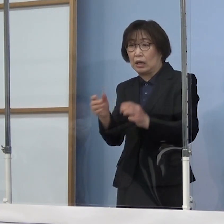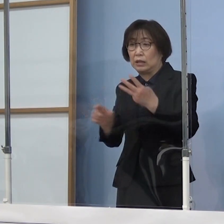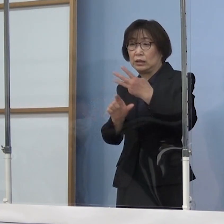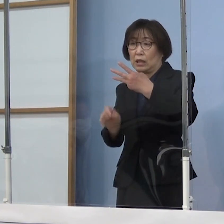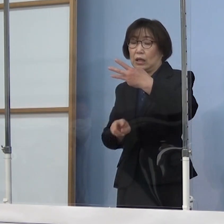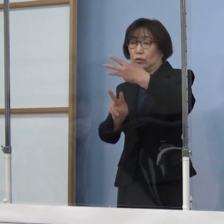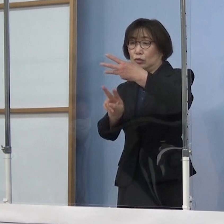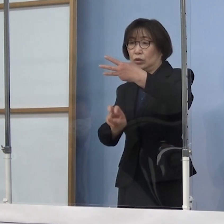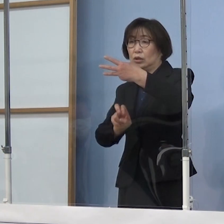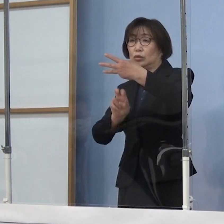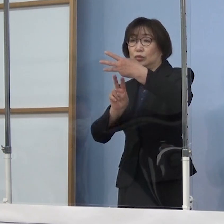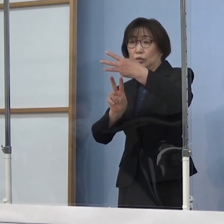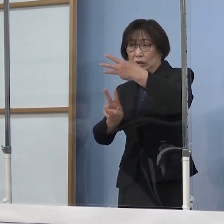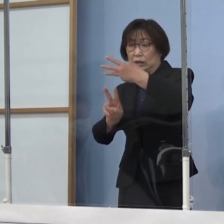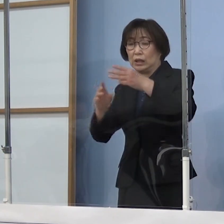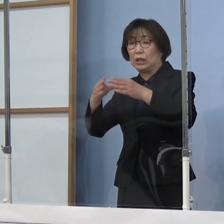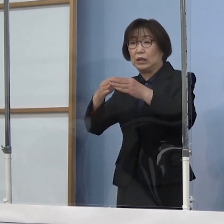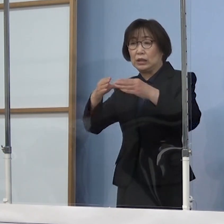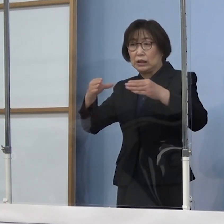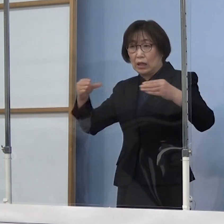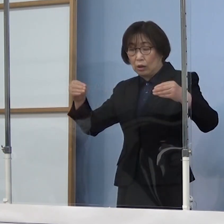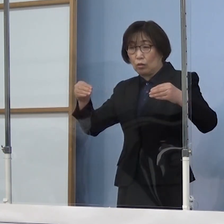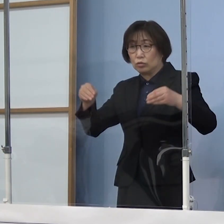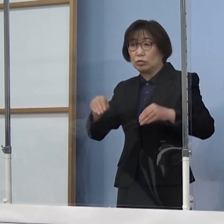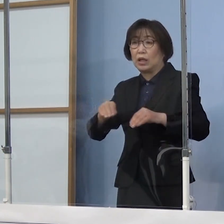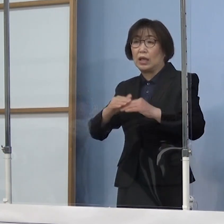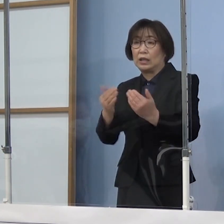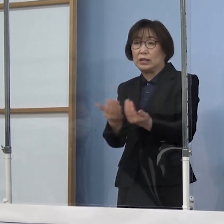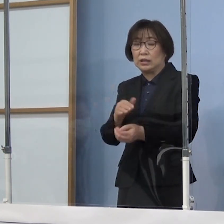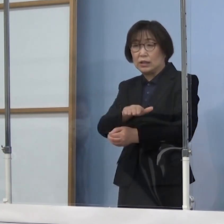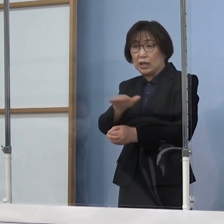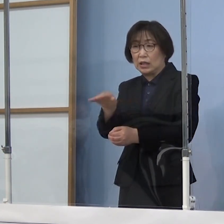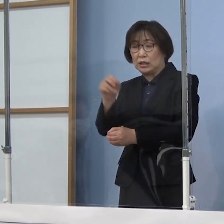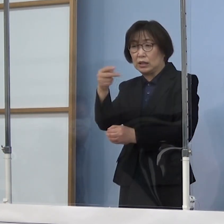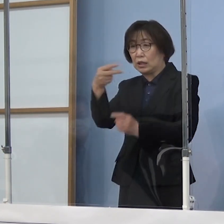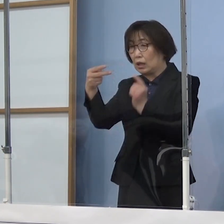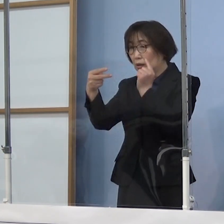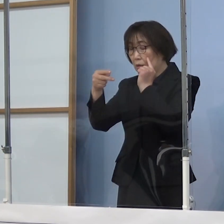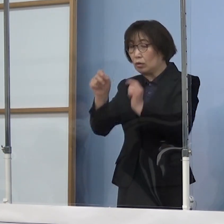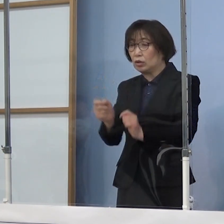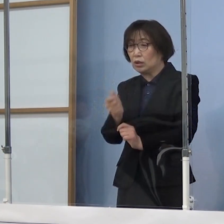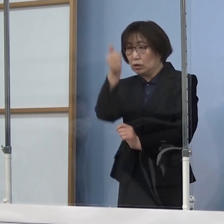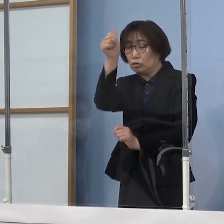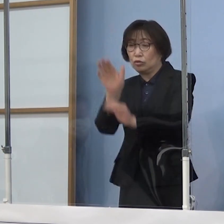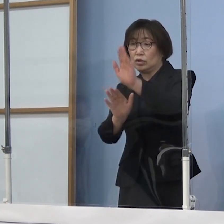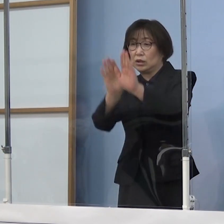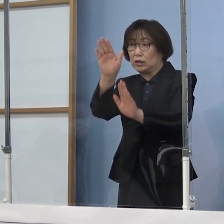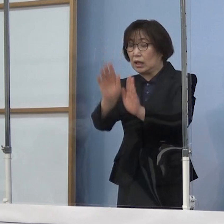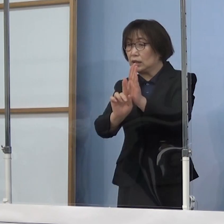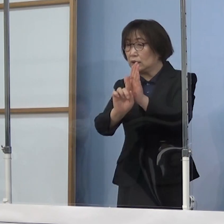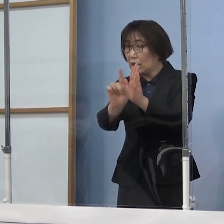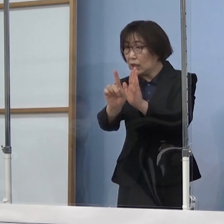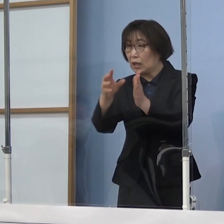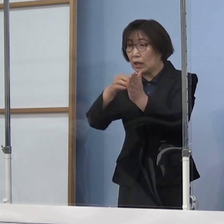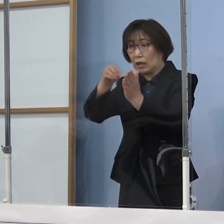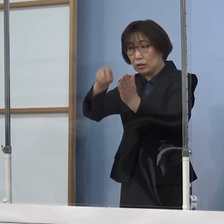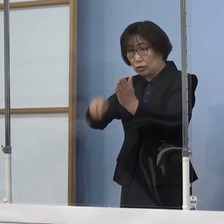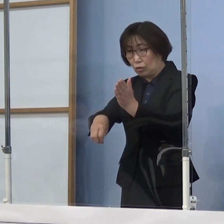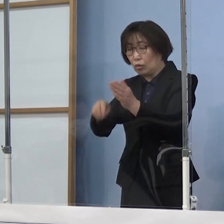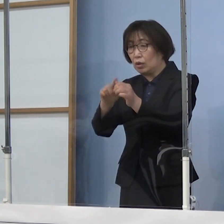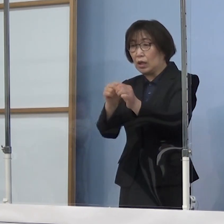日、全国で一斉に2度目の緊急事態宣言、これが解除となる。しかも年